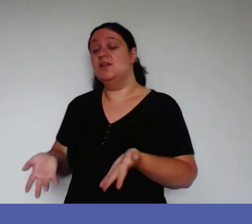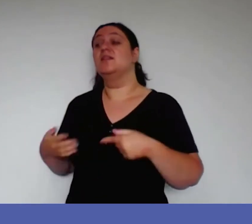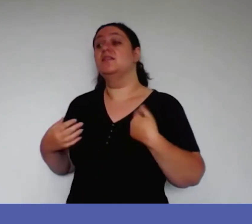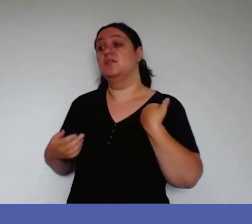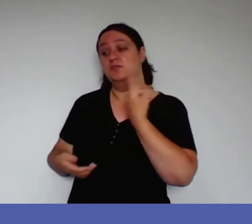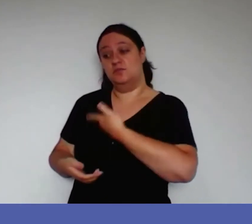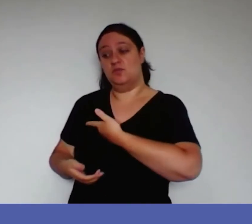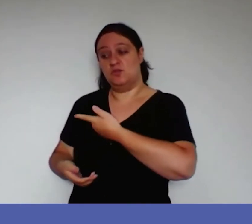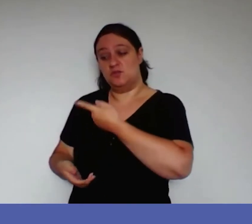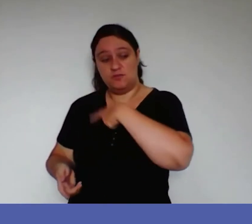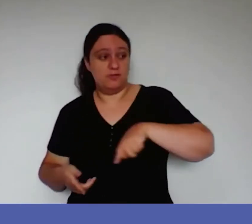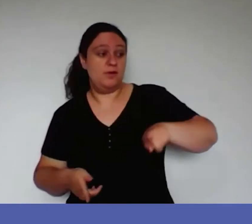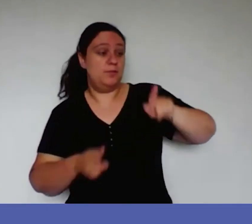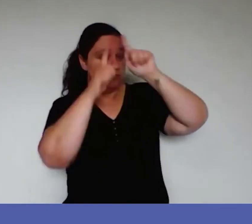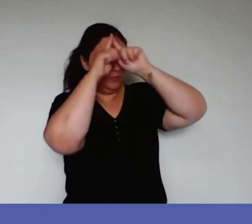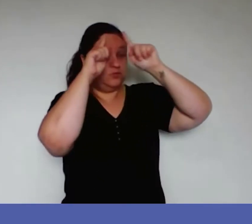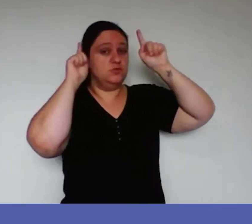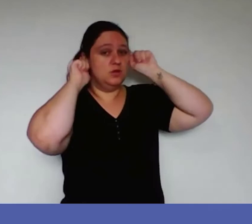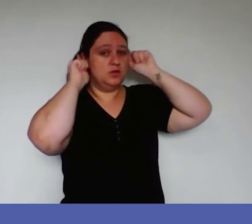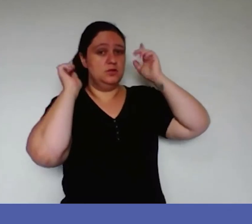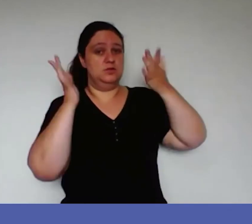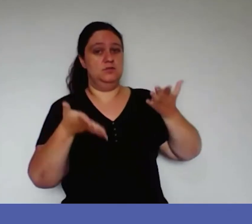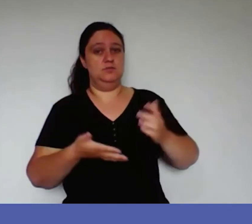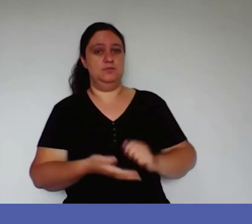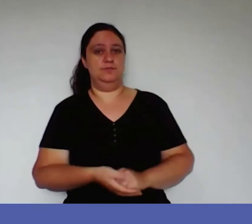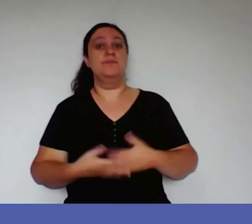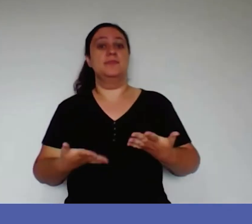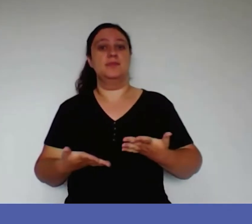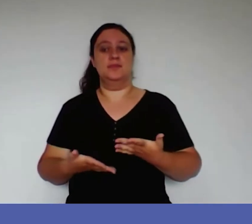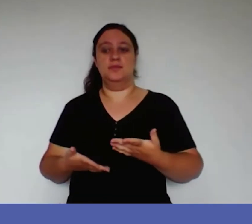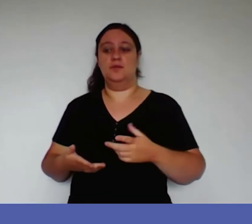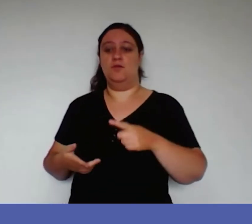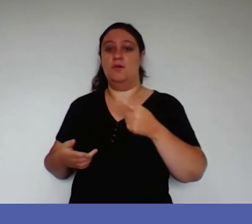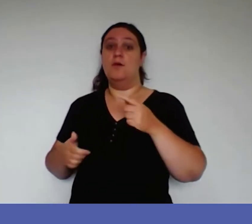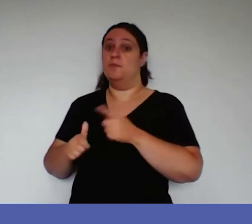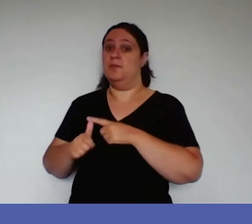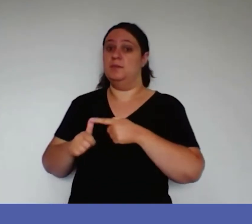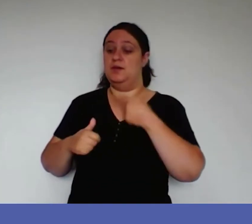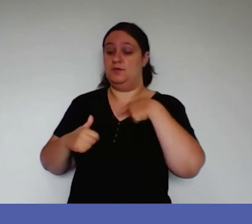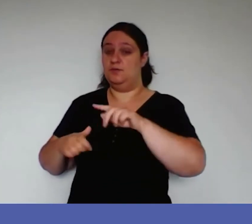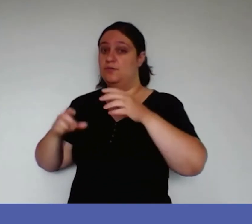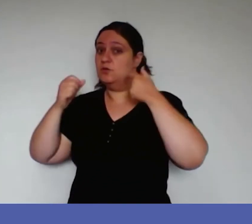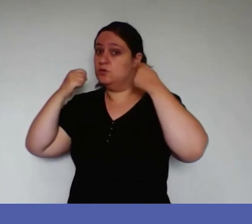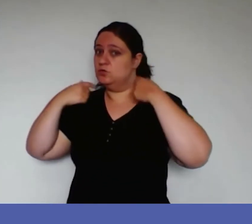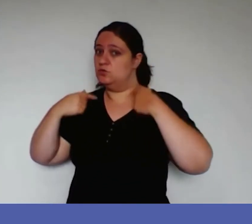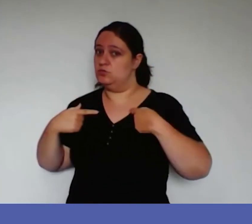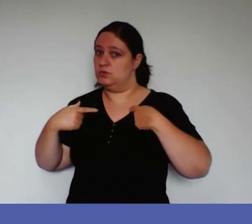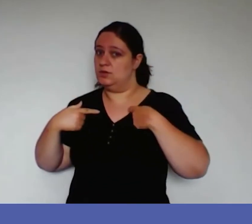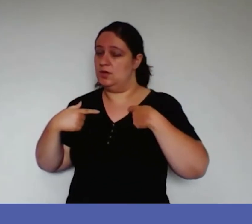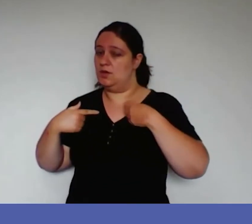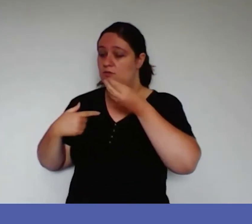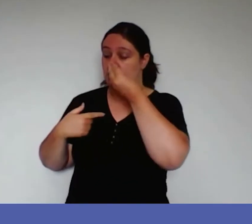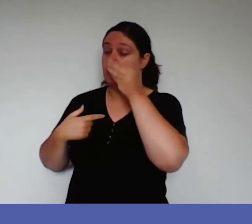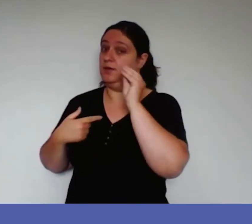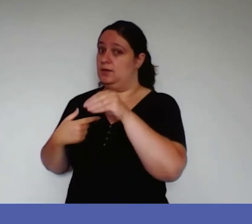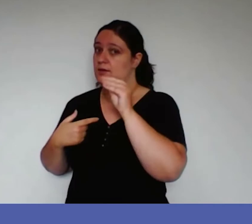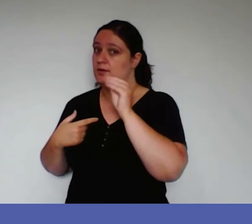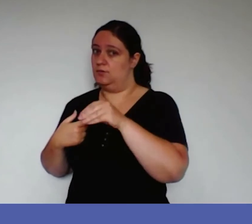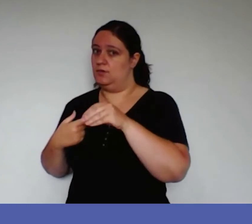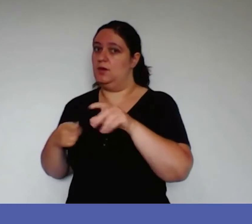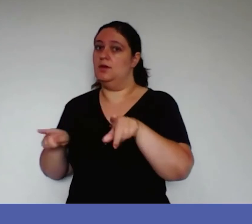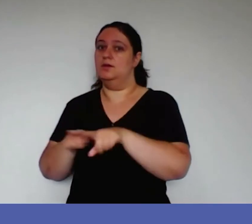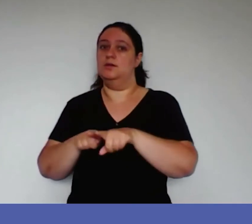dizer, eles pregaram para os judeus, que rejeitaram, tá? E também em Romanos 11,